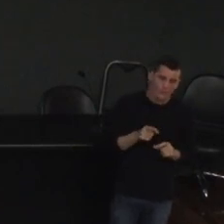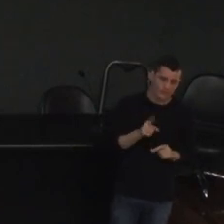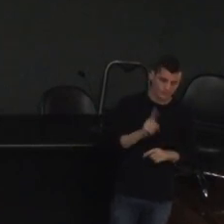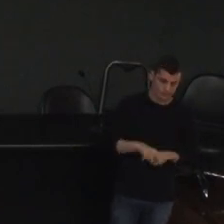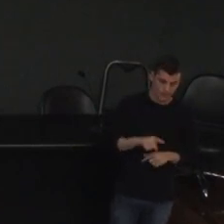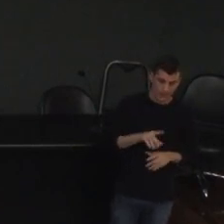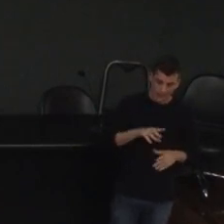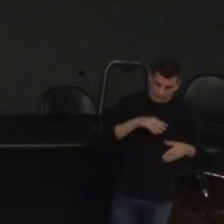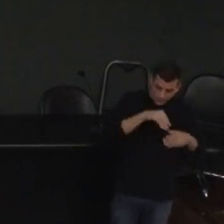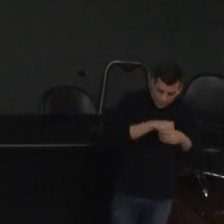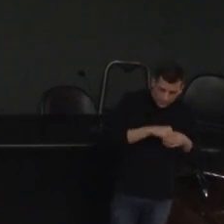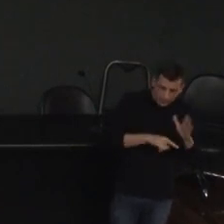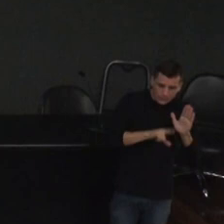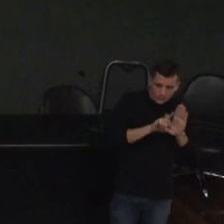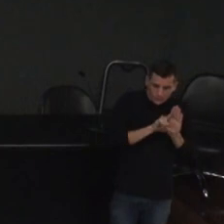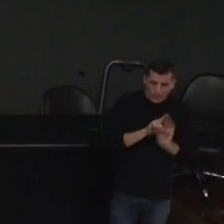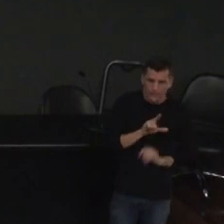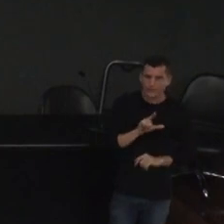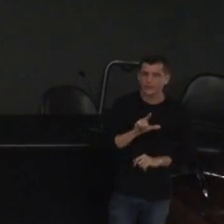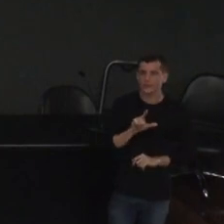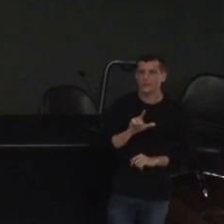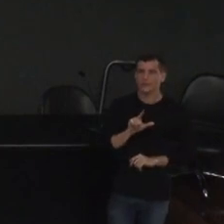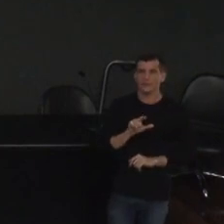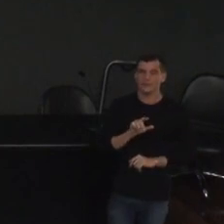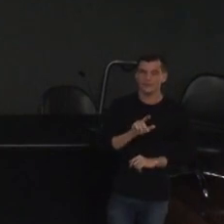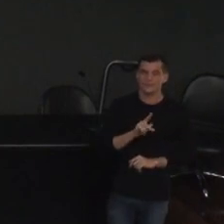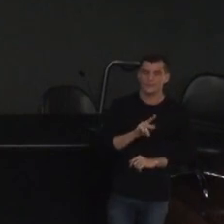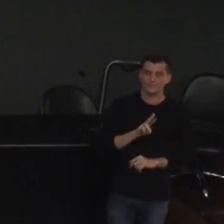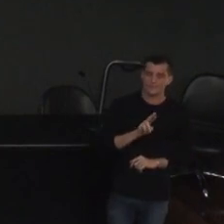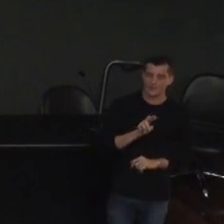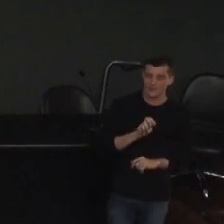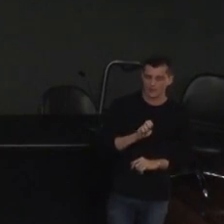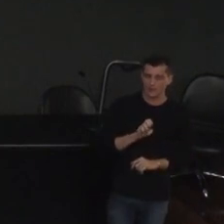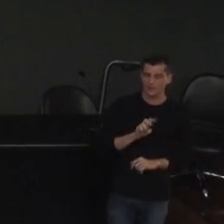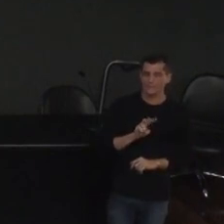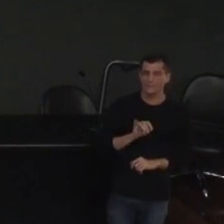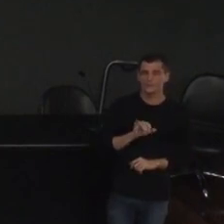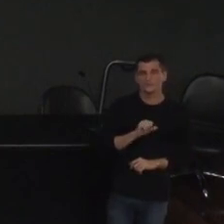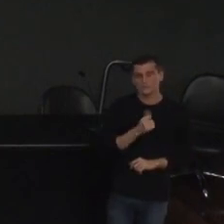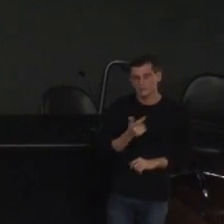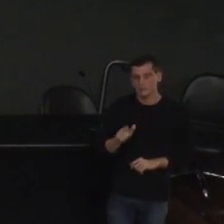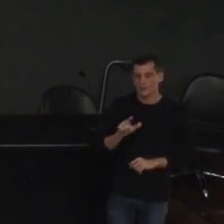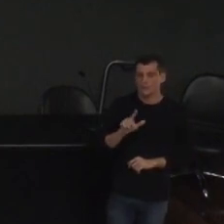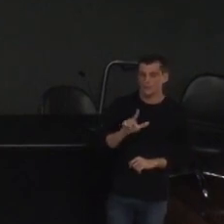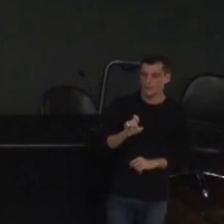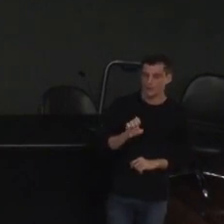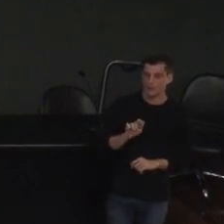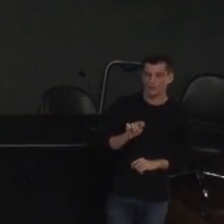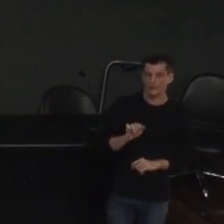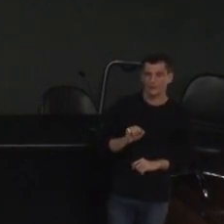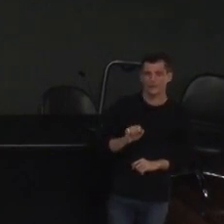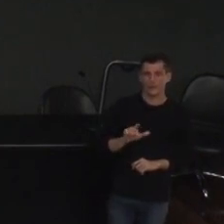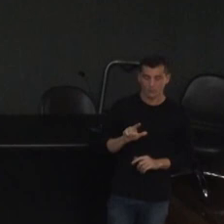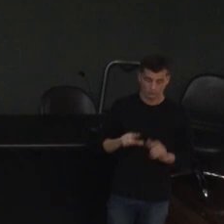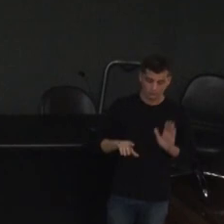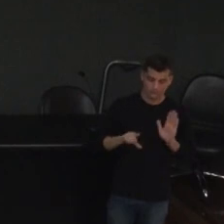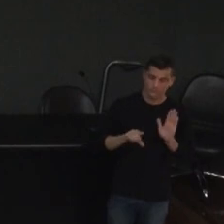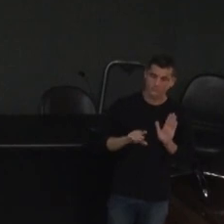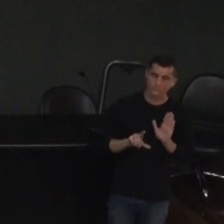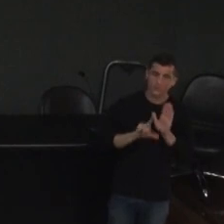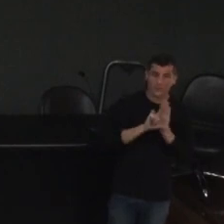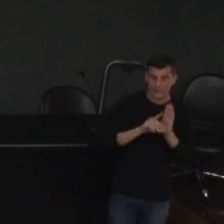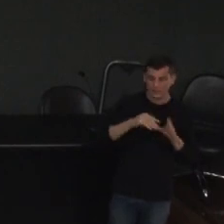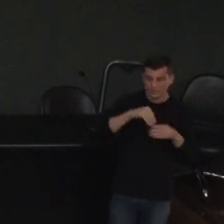E aí para disponibilização dos dados pessoais relativos às funções exercidas pelos servidor e etc a própria lei de acesso à informação